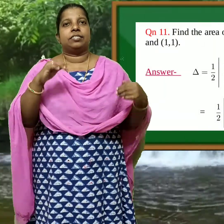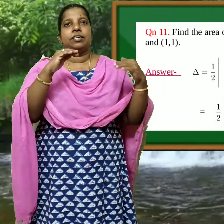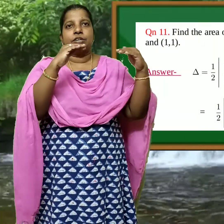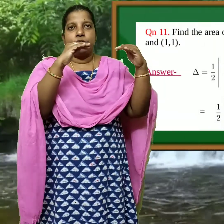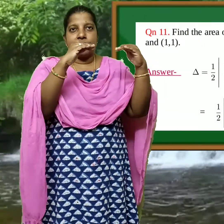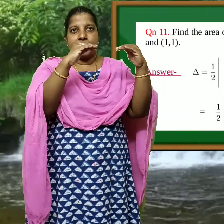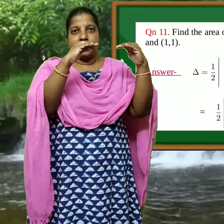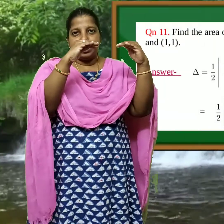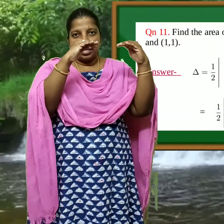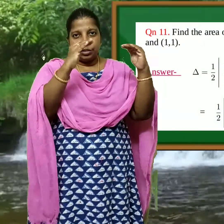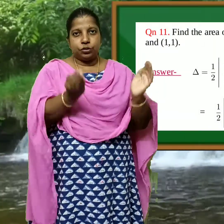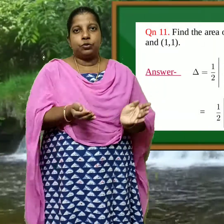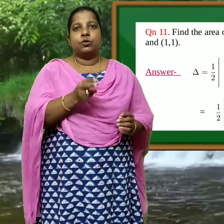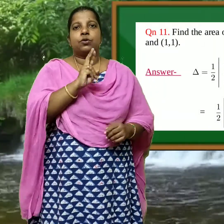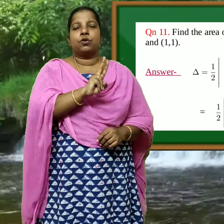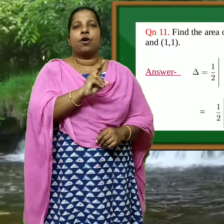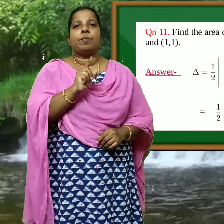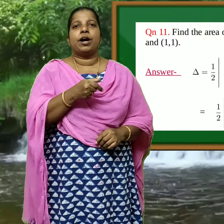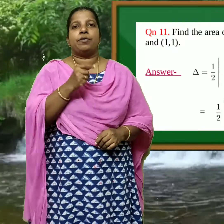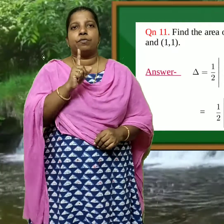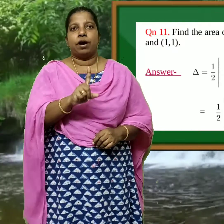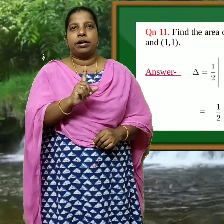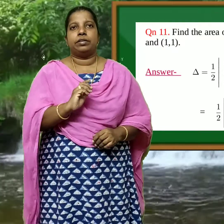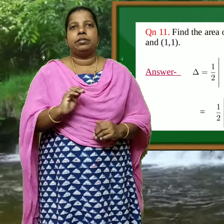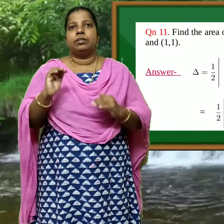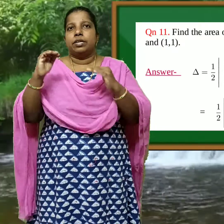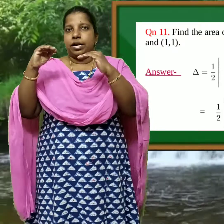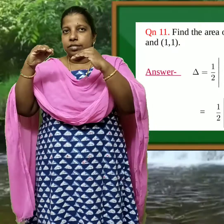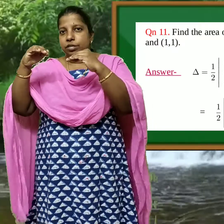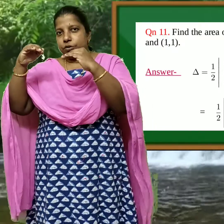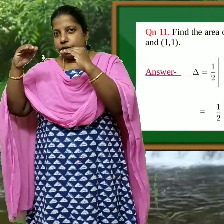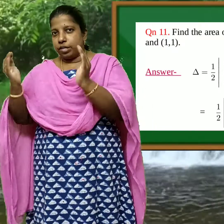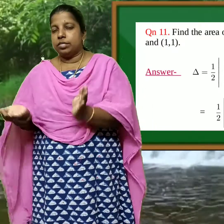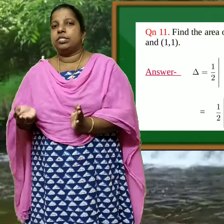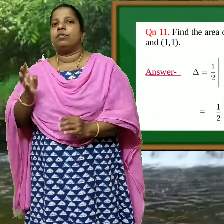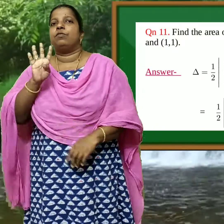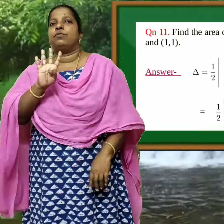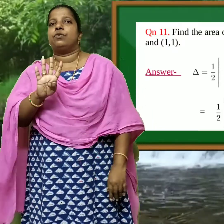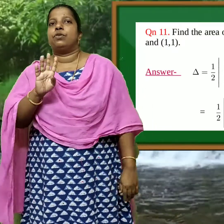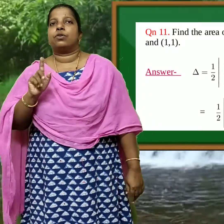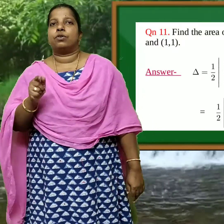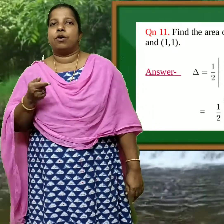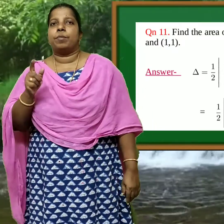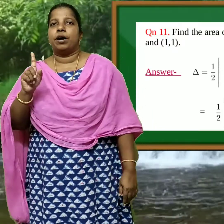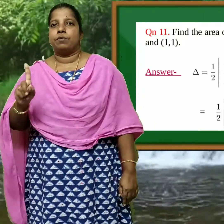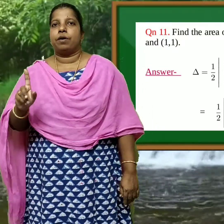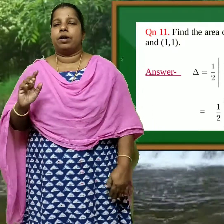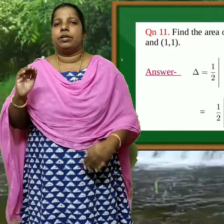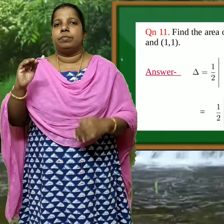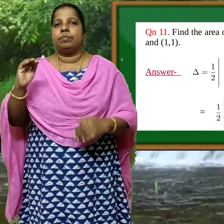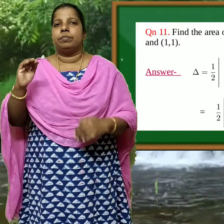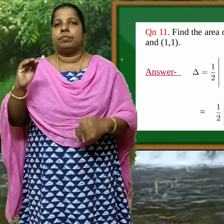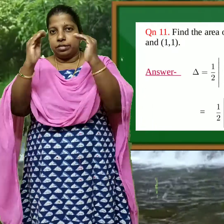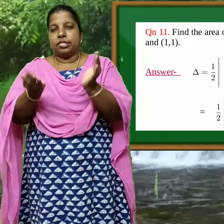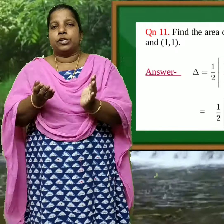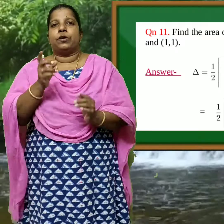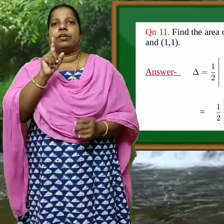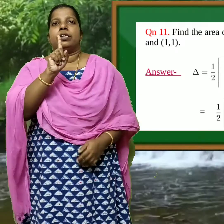വെർട്ടിസസ് കോർഡിനേറ്റ്സ് 2,1, അടുത്ത കോർഡിനേറ്റ് 4,1,